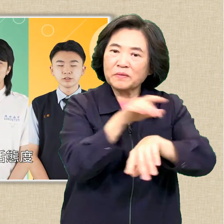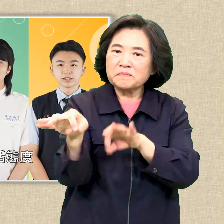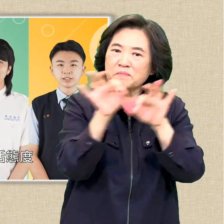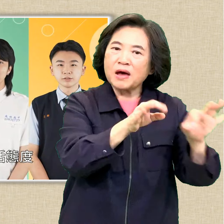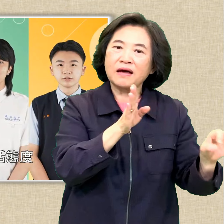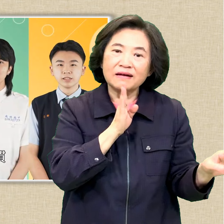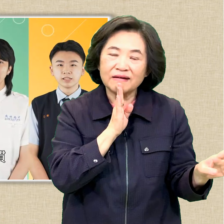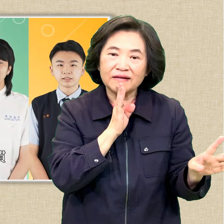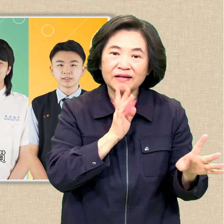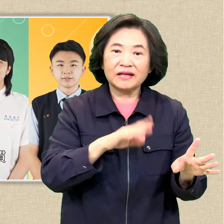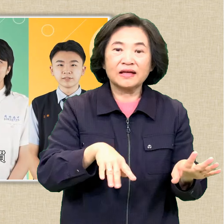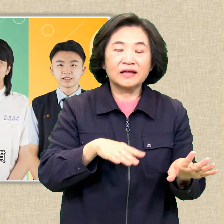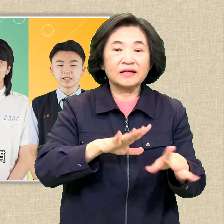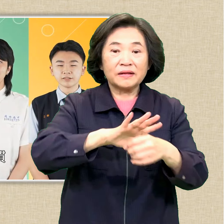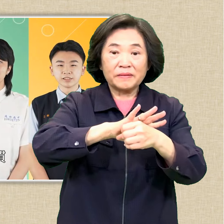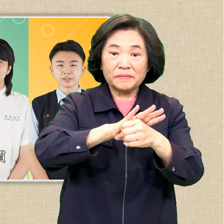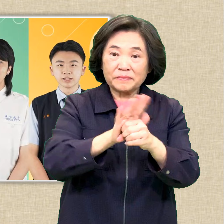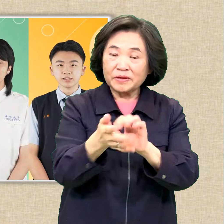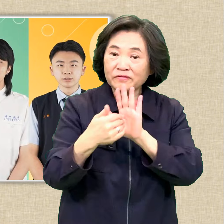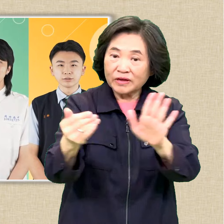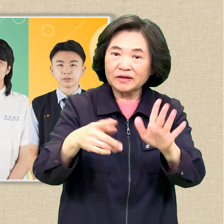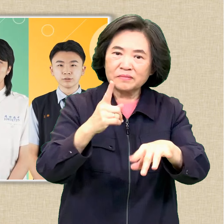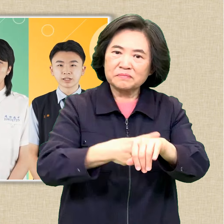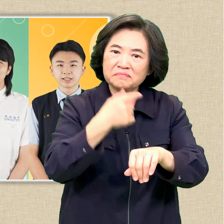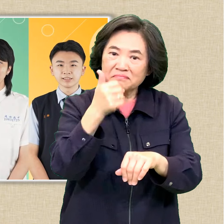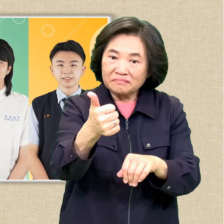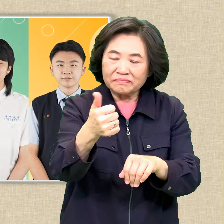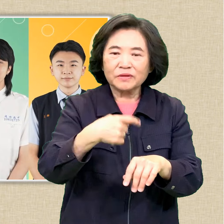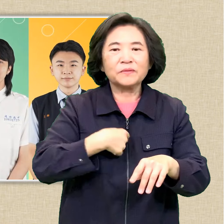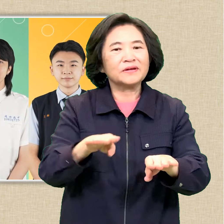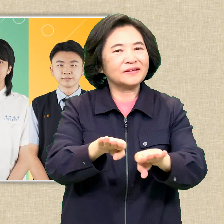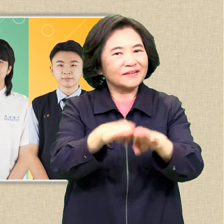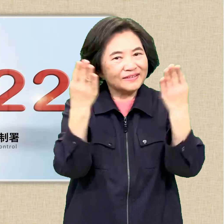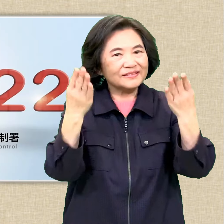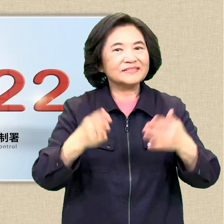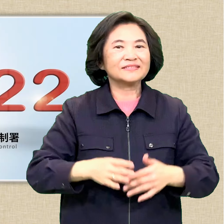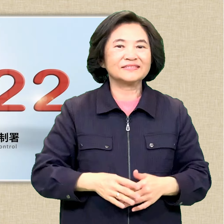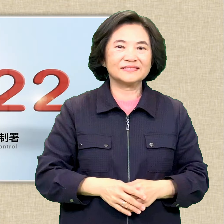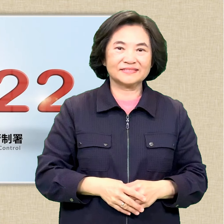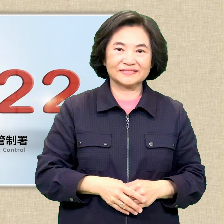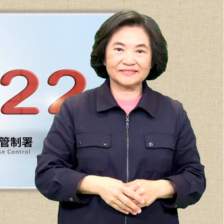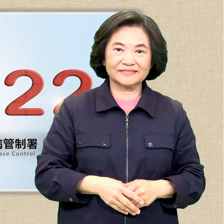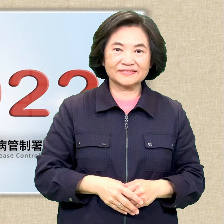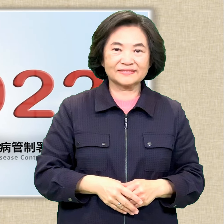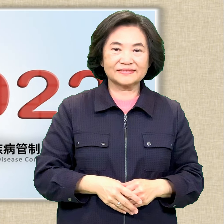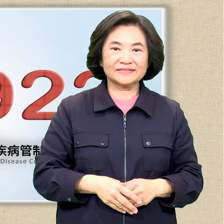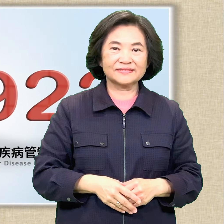生活态度，养成防疫好习惯，就从来开始。